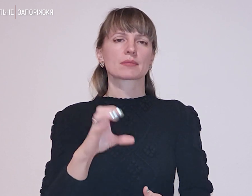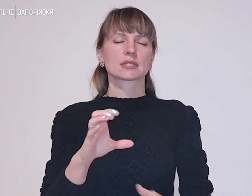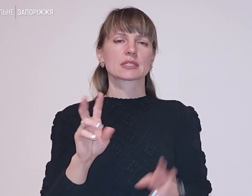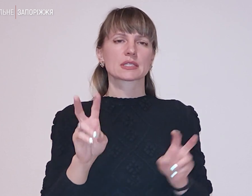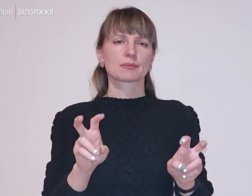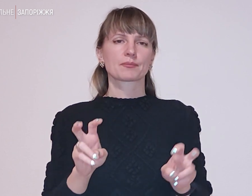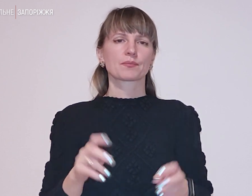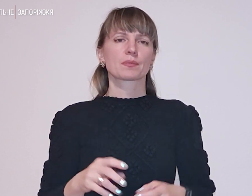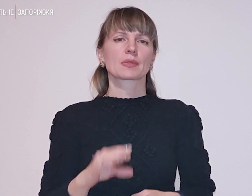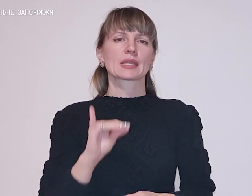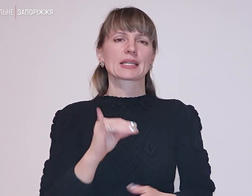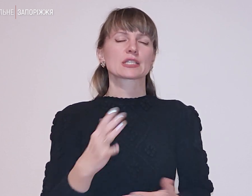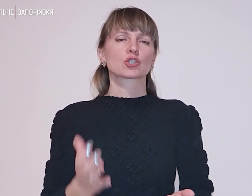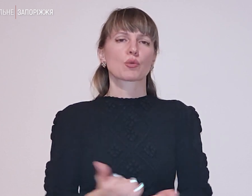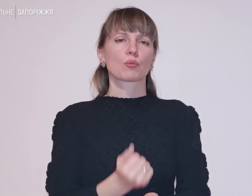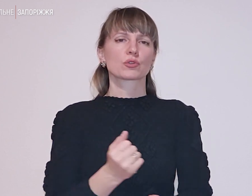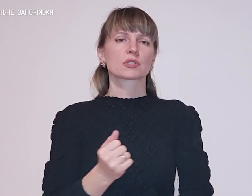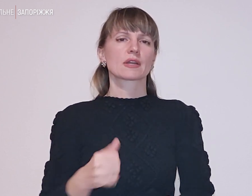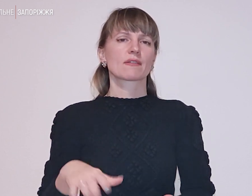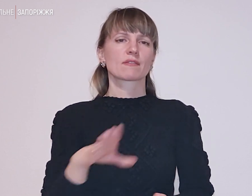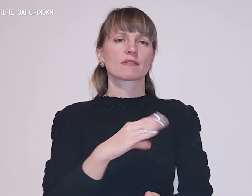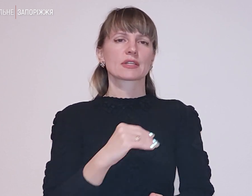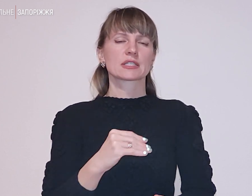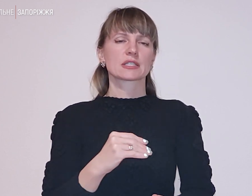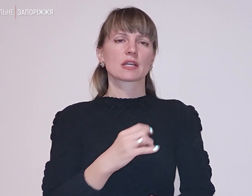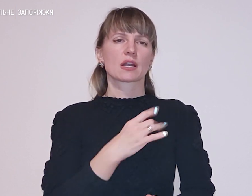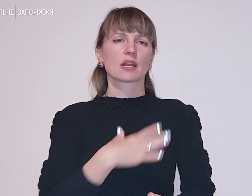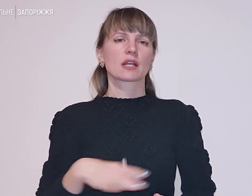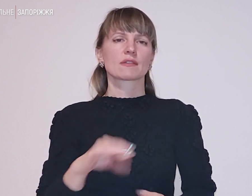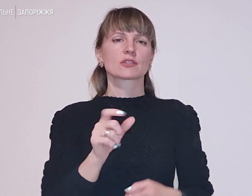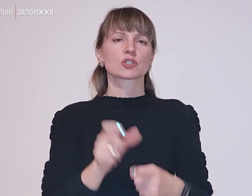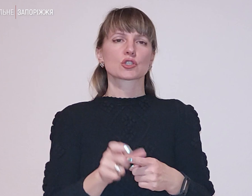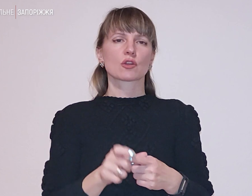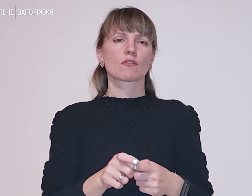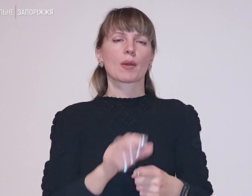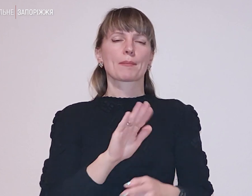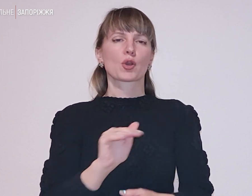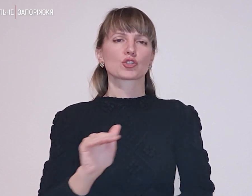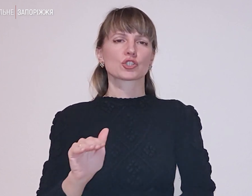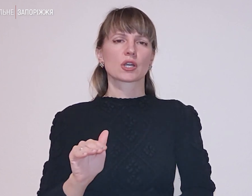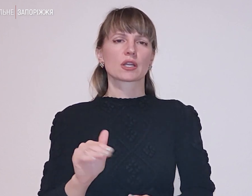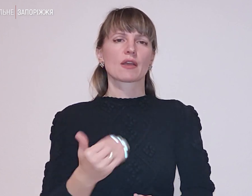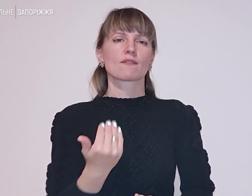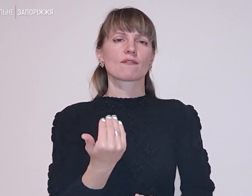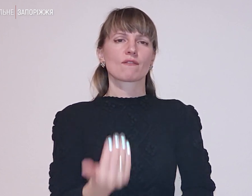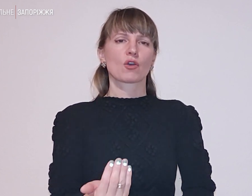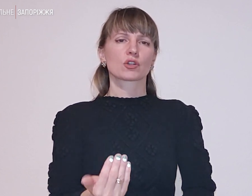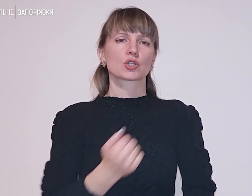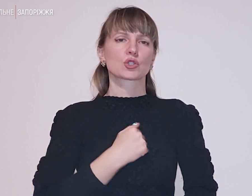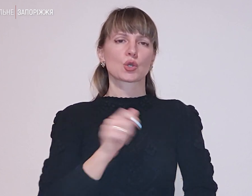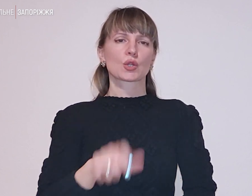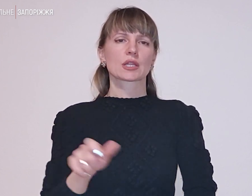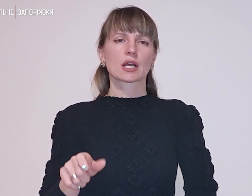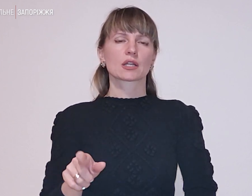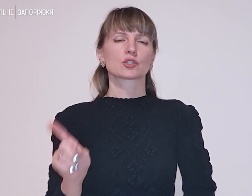і здобуття, всі їхні рани, всі слова, прощання. Вони – солдати, що кладуть